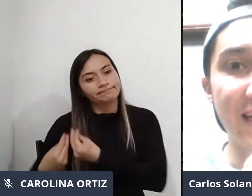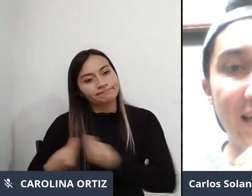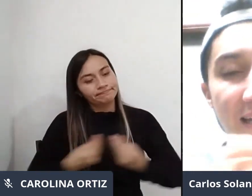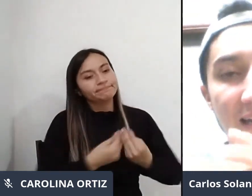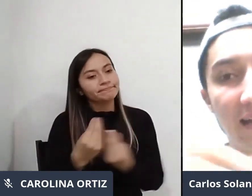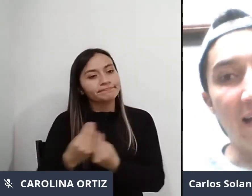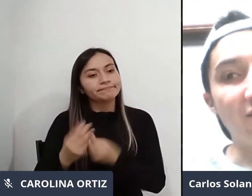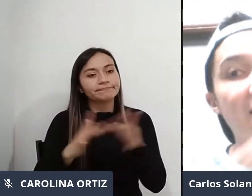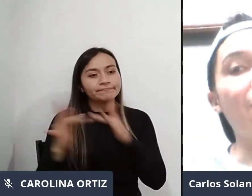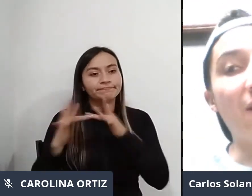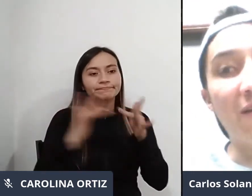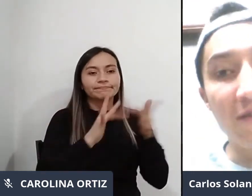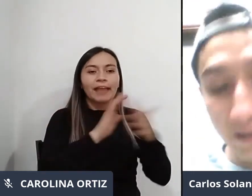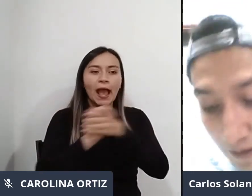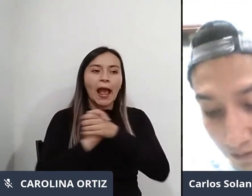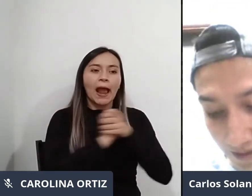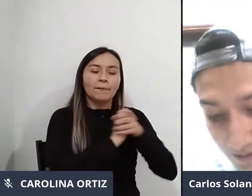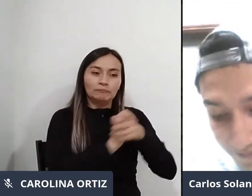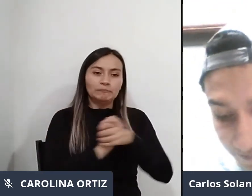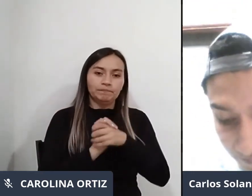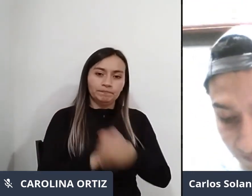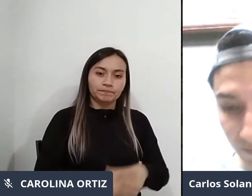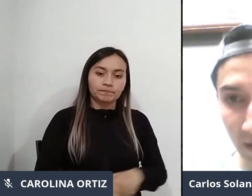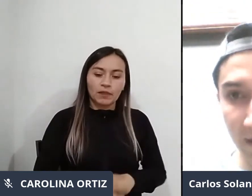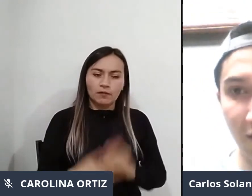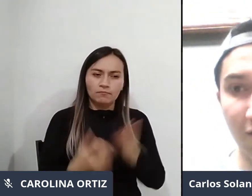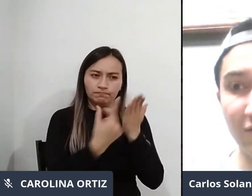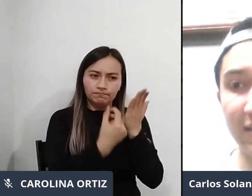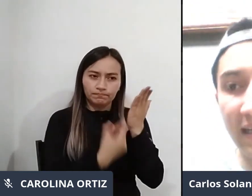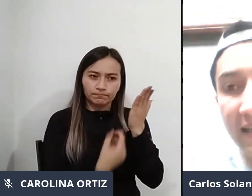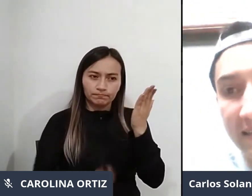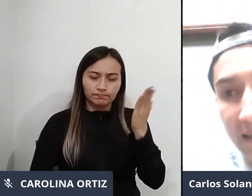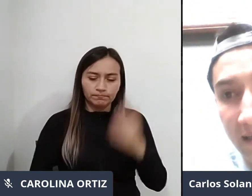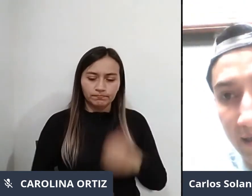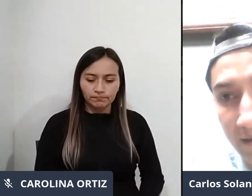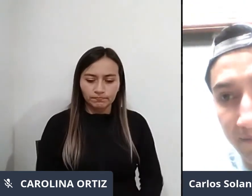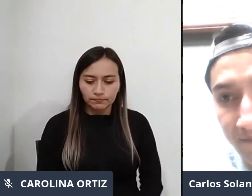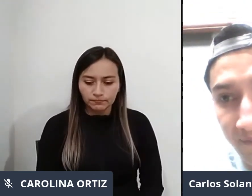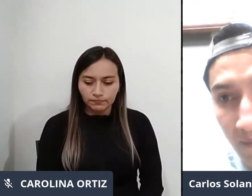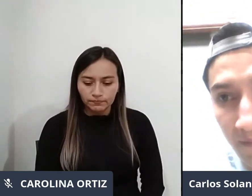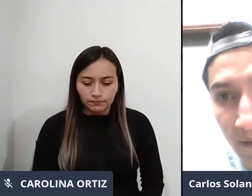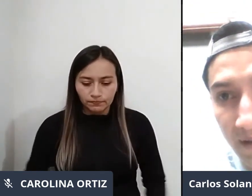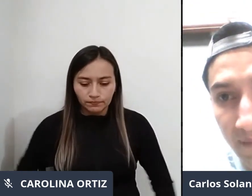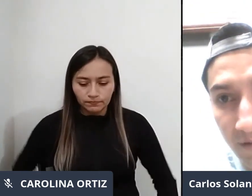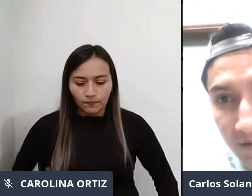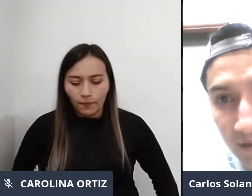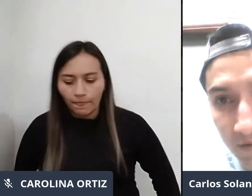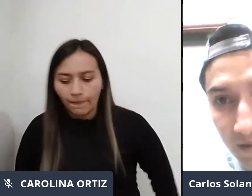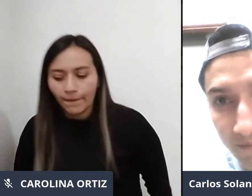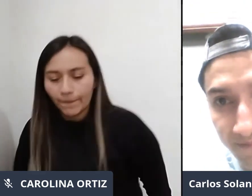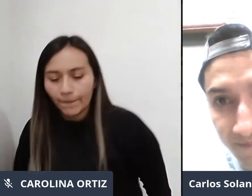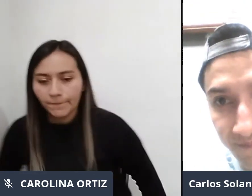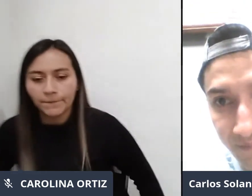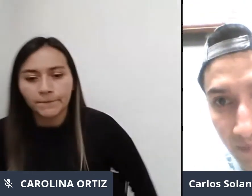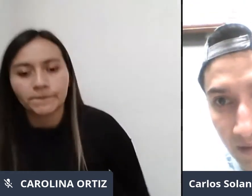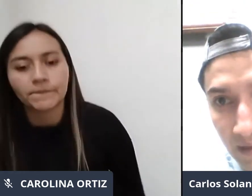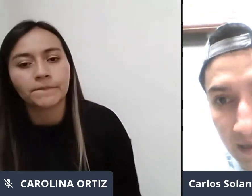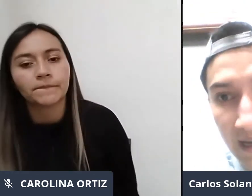todos, nos están formulando algunas preguntas. Entonces, permítame un